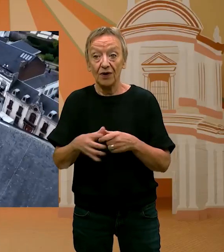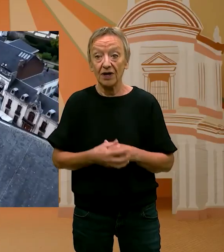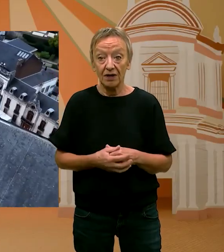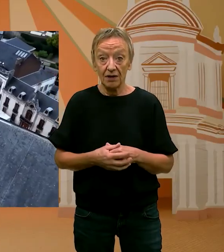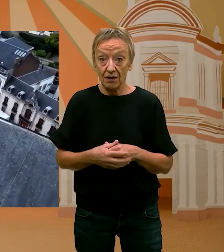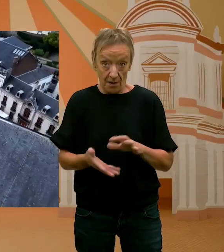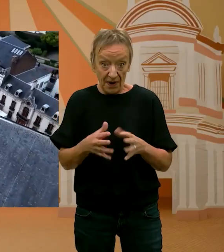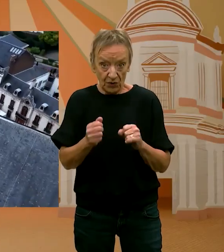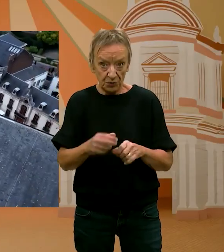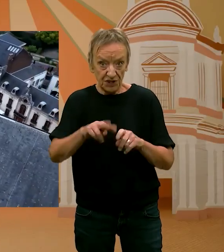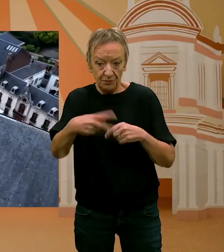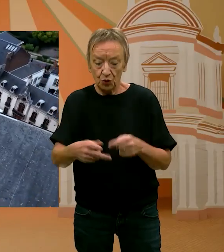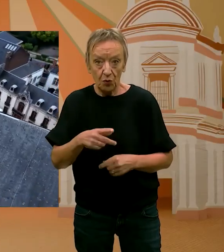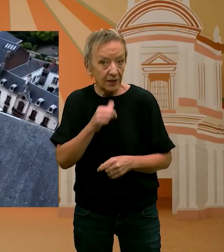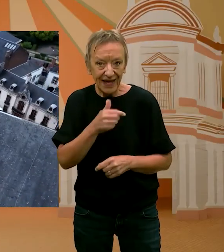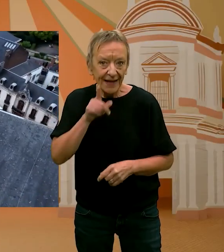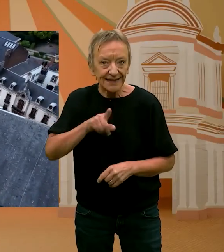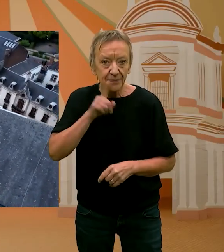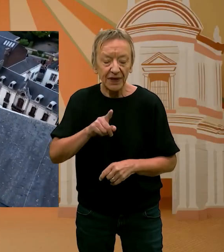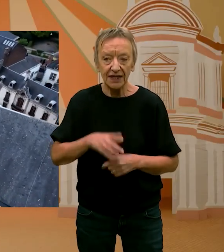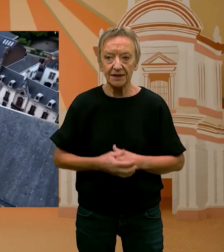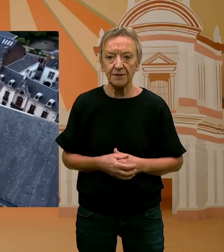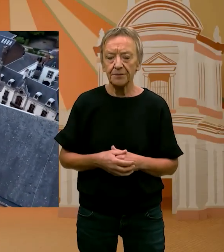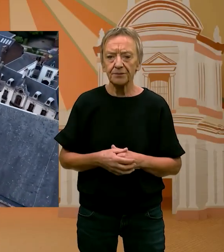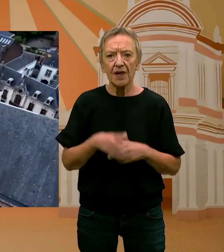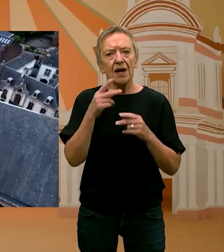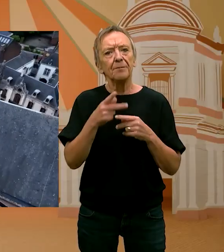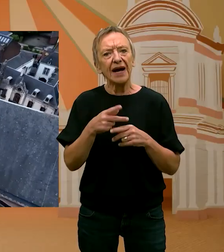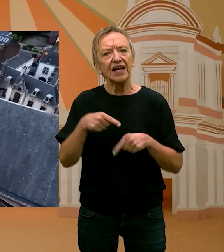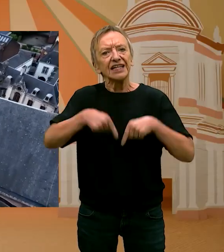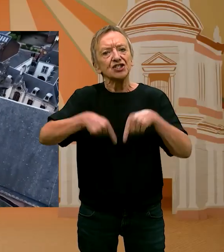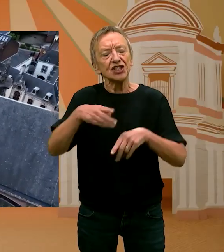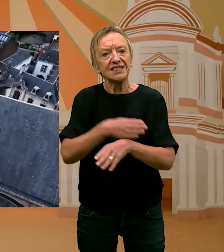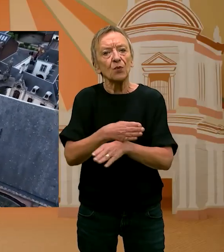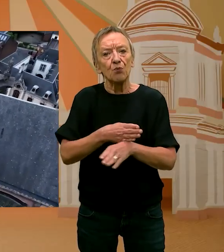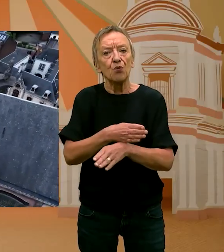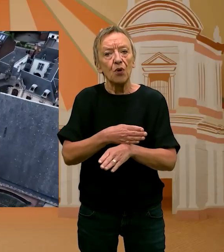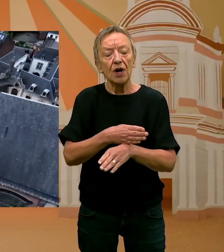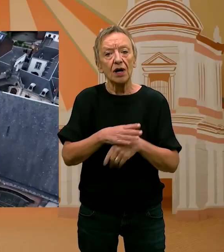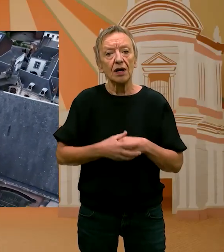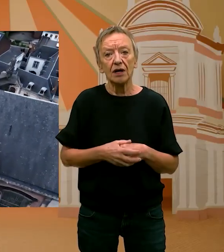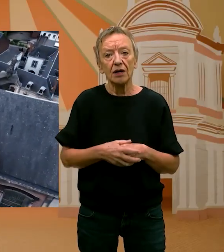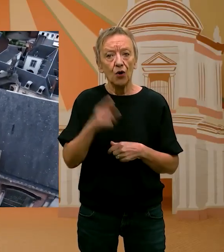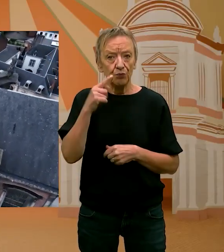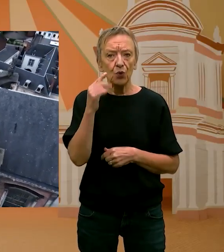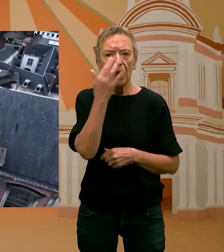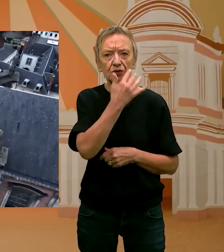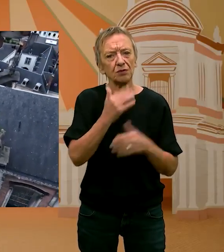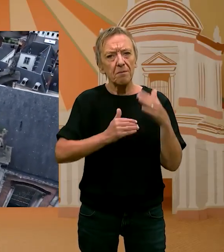Bien sûr, et Alice, c'est peut-être l'occasion de parler de l'échasse de bois. On parle des jeunes. Tout à fait. Une échasse qui est destinée pour les ados, hein, de maximum 15 ans. C'était